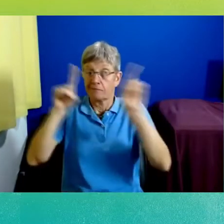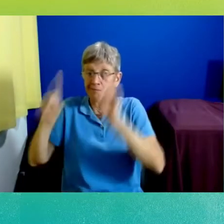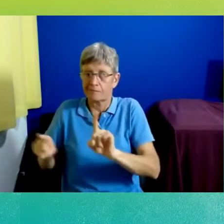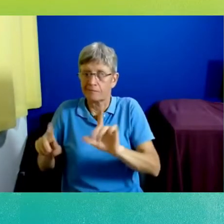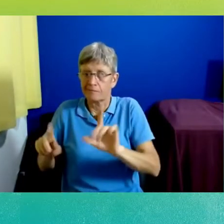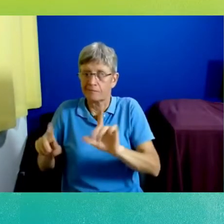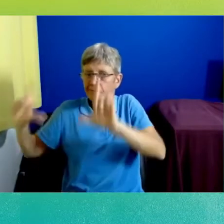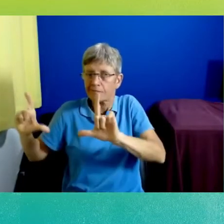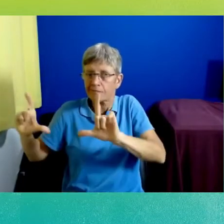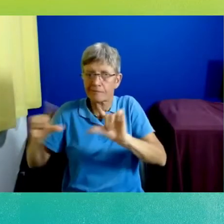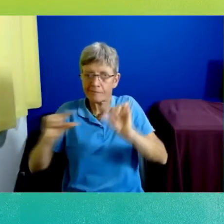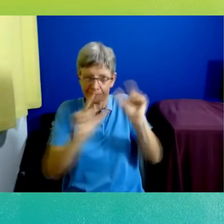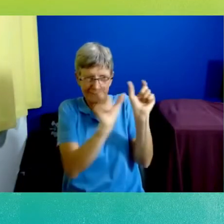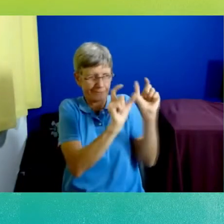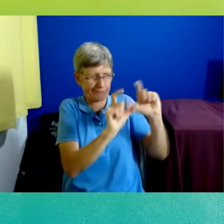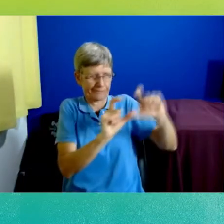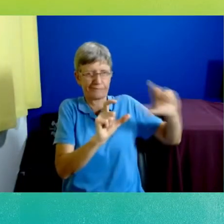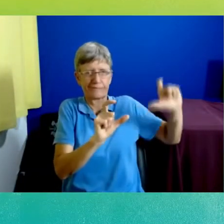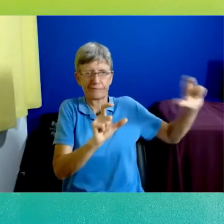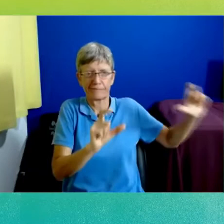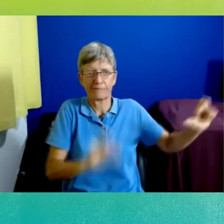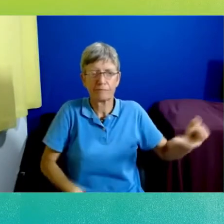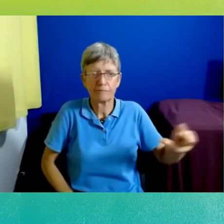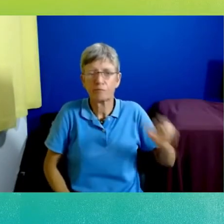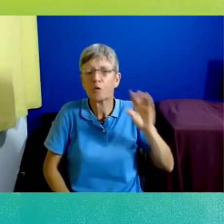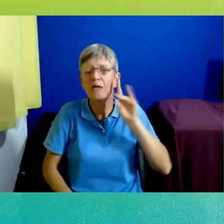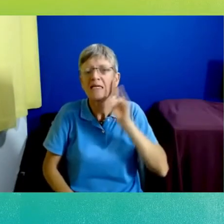você consegue perceber, isso